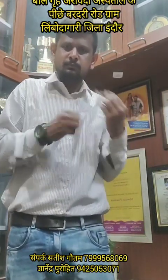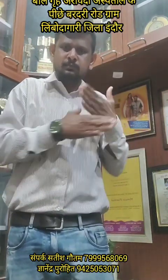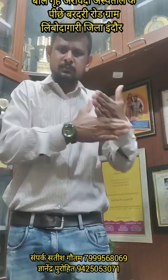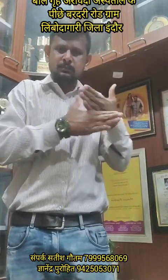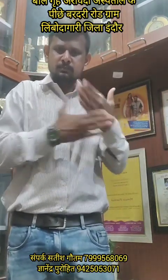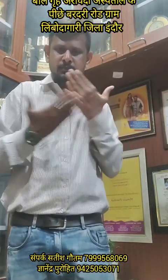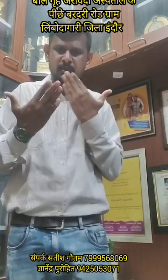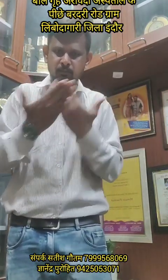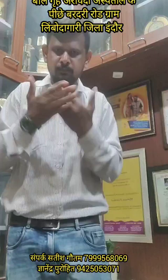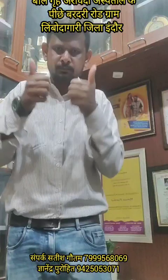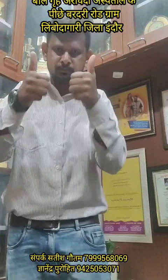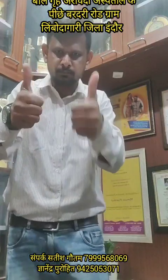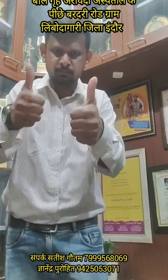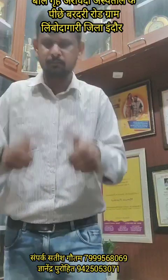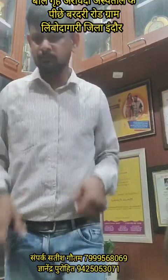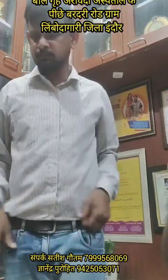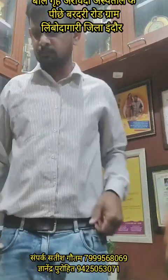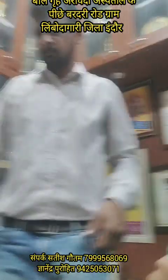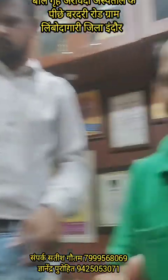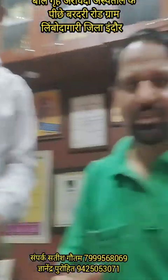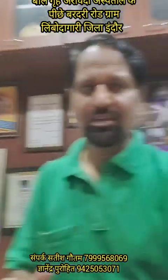कर सकते हैं, बता सकते हैं।